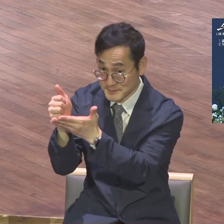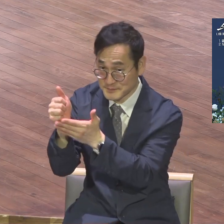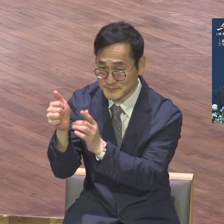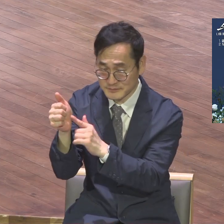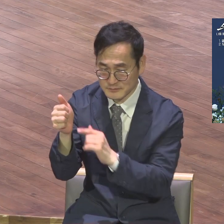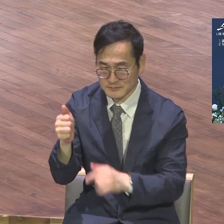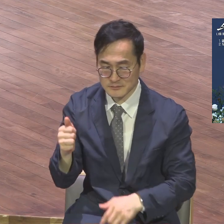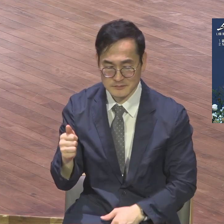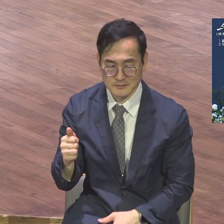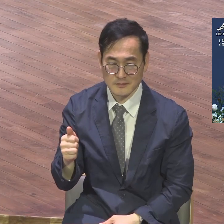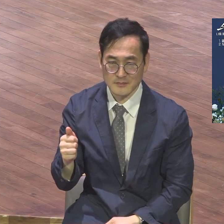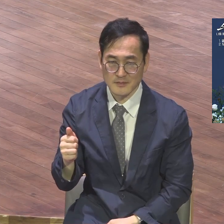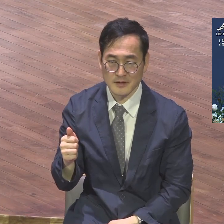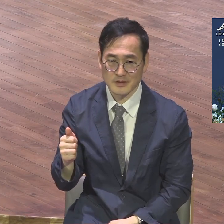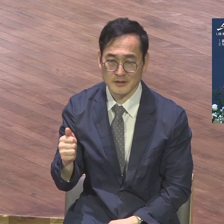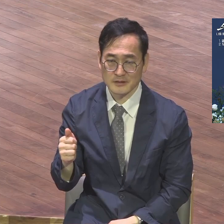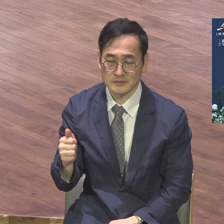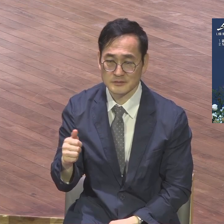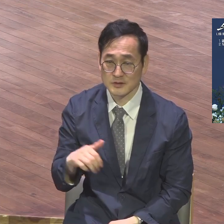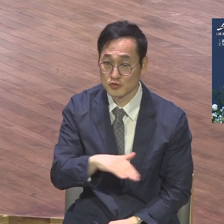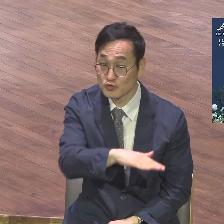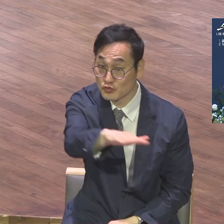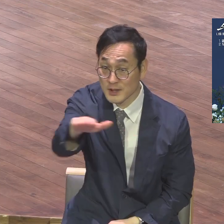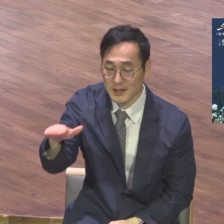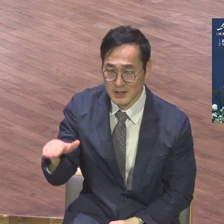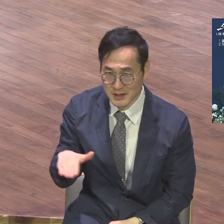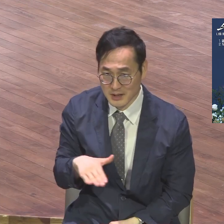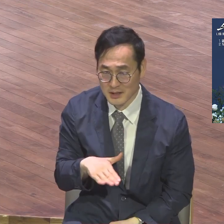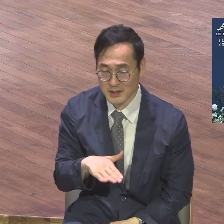존재하는 유일한 존재적 목적이 뭐냐?